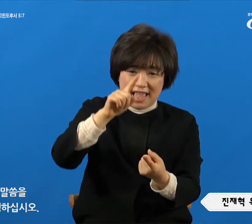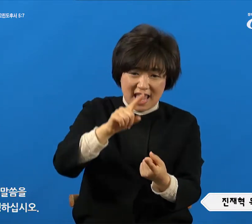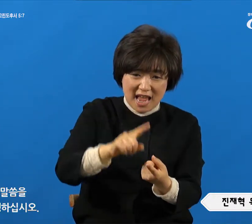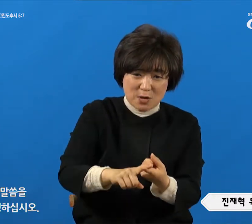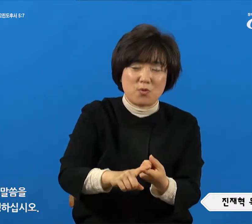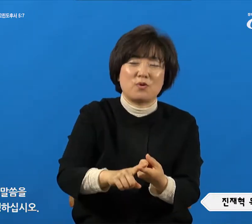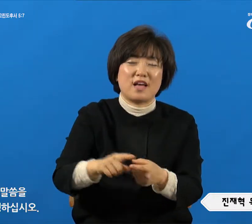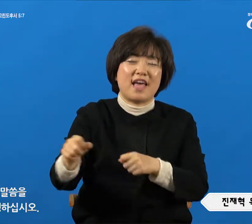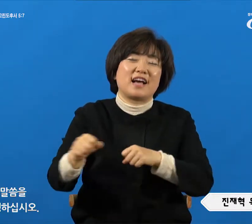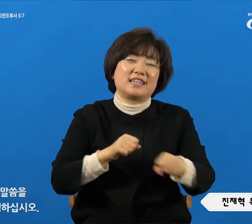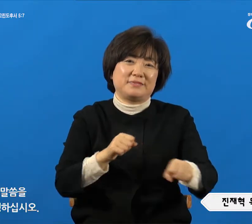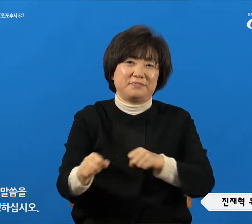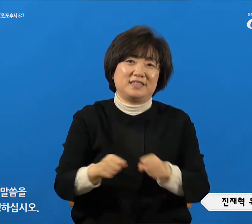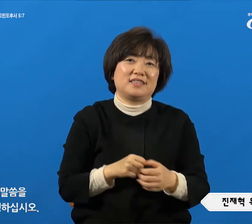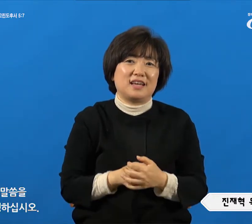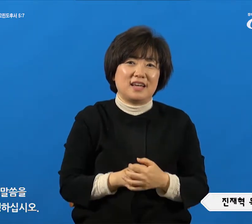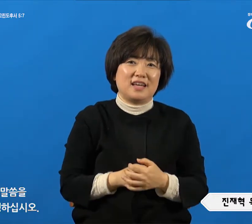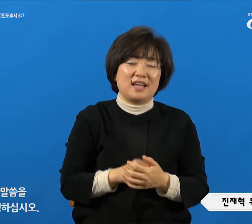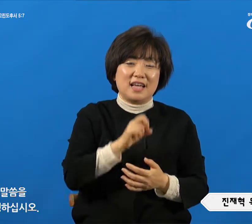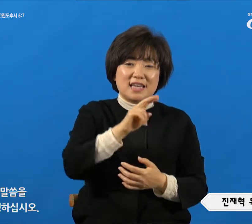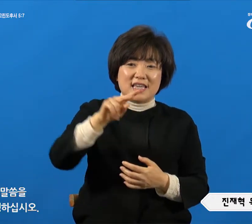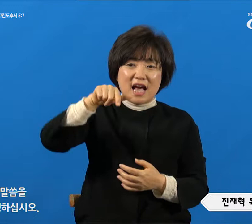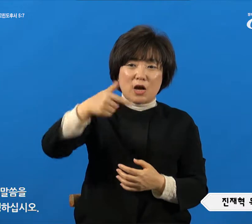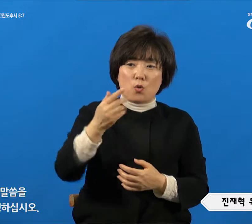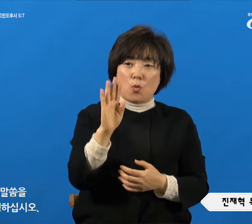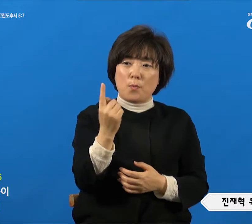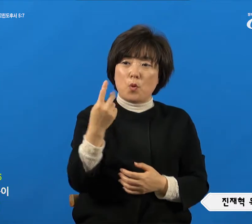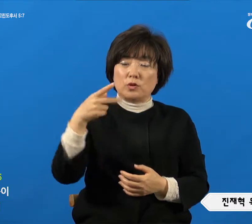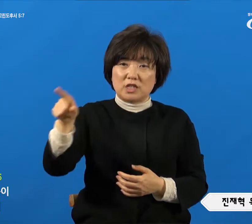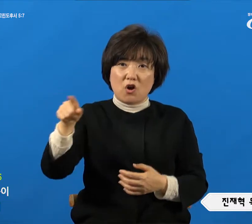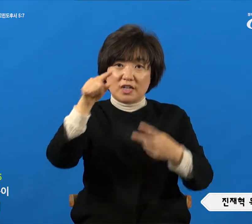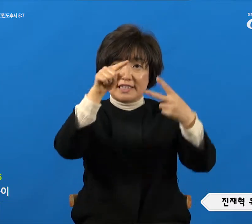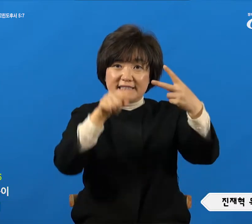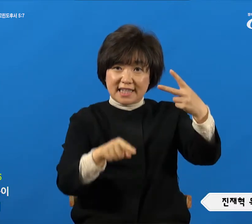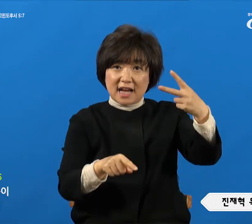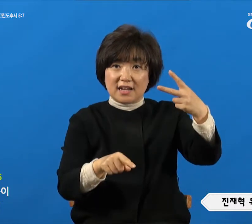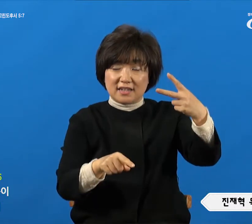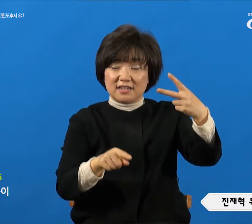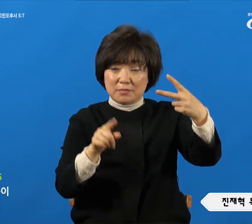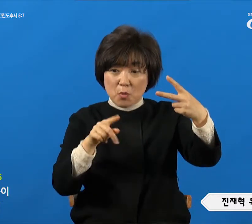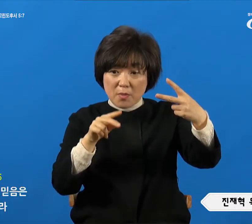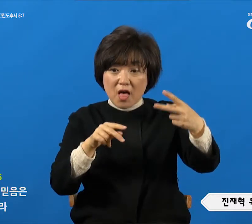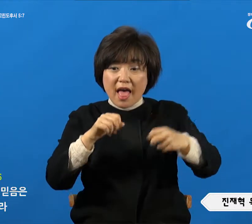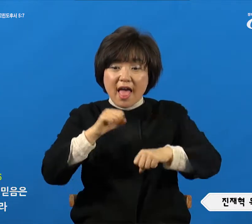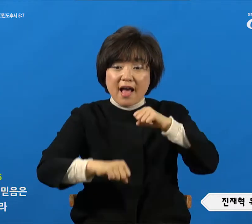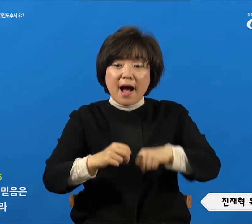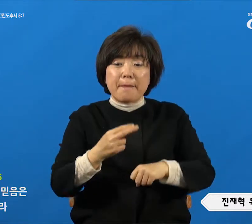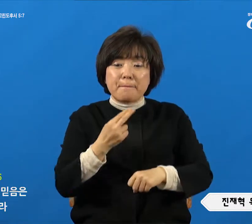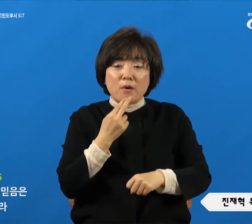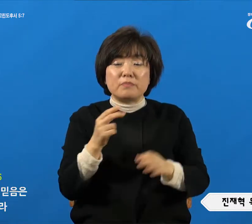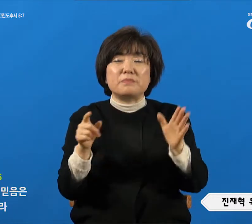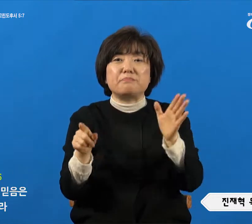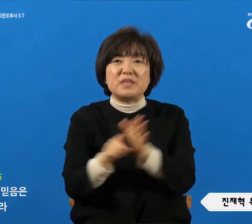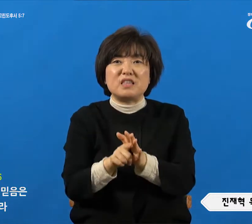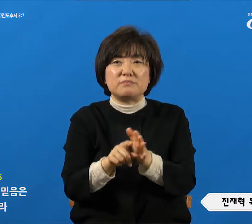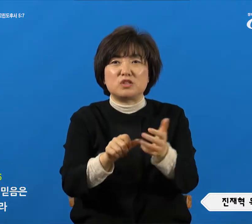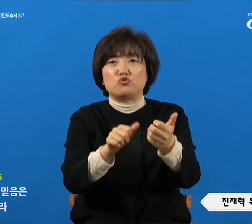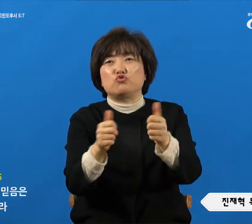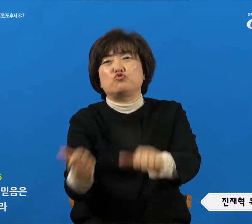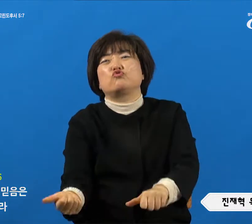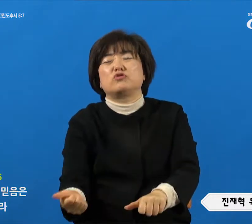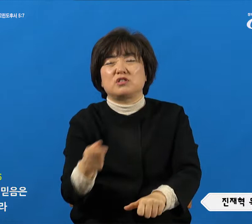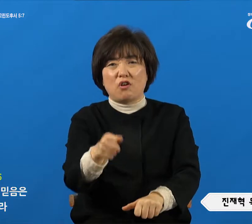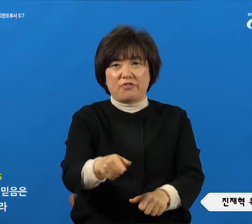그대로 행하십니다. 야고보서 2장 26절 말씀입니다. 행함이 없는 믿음은